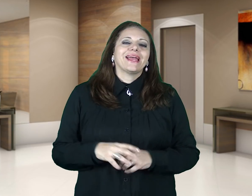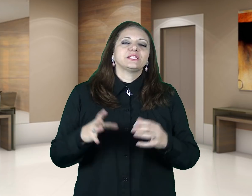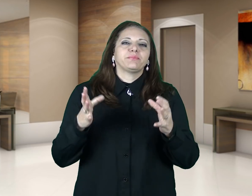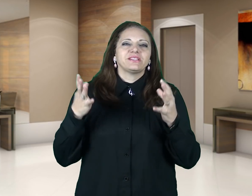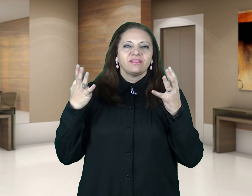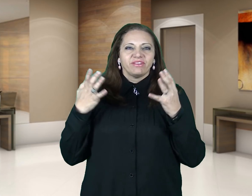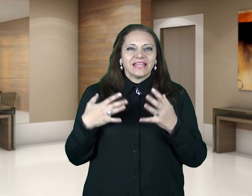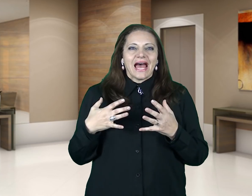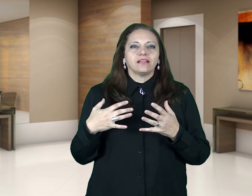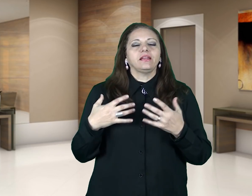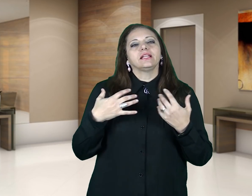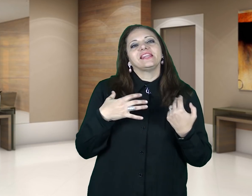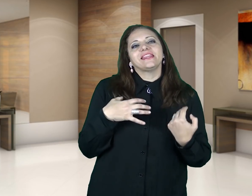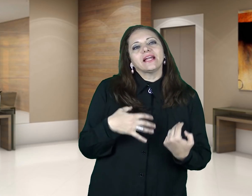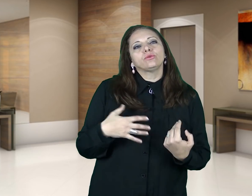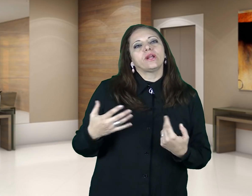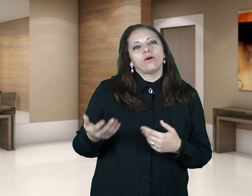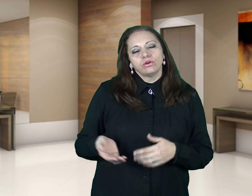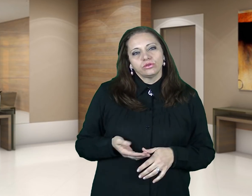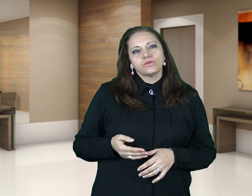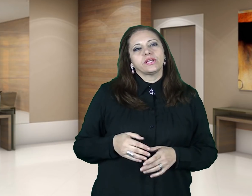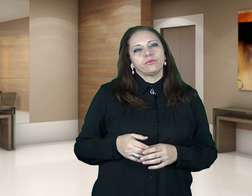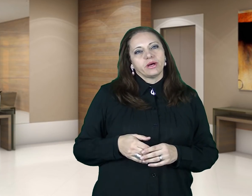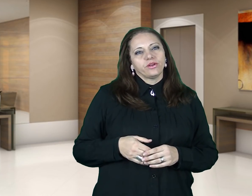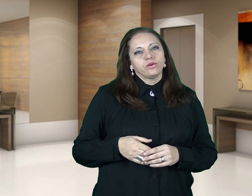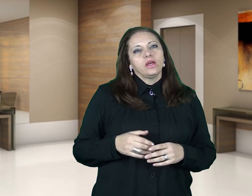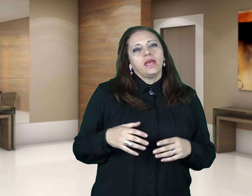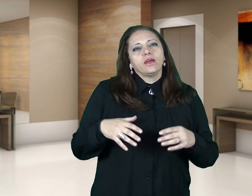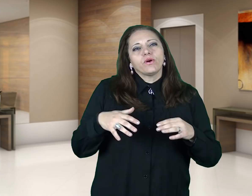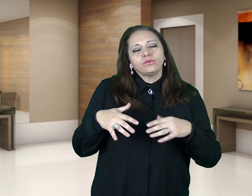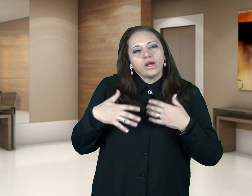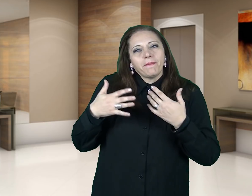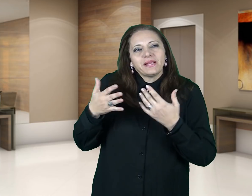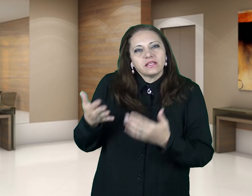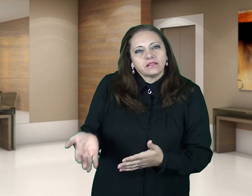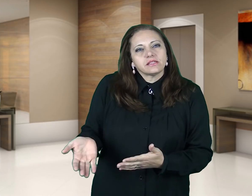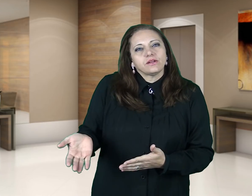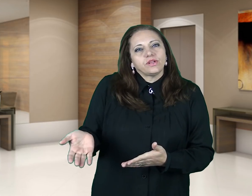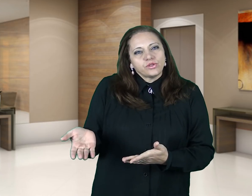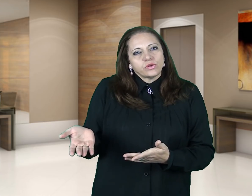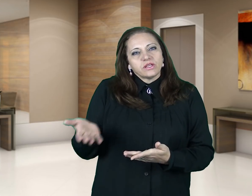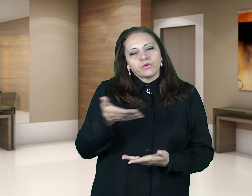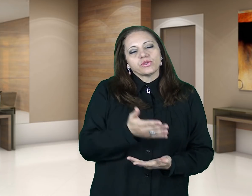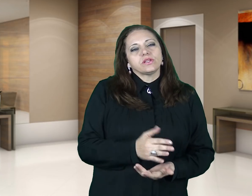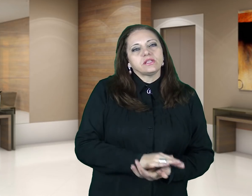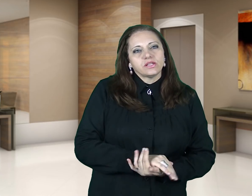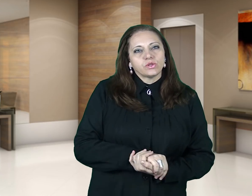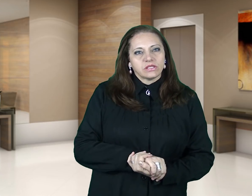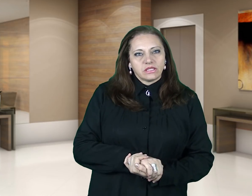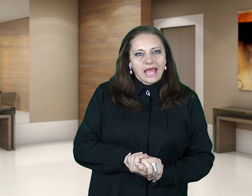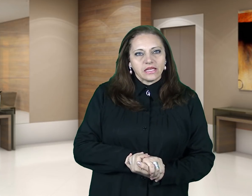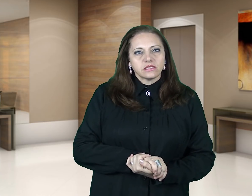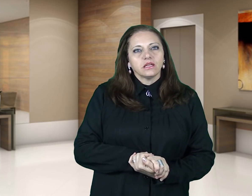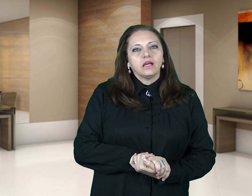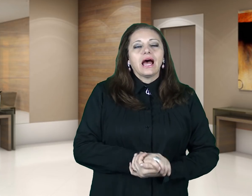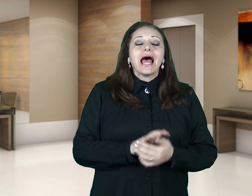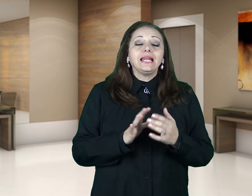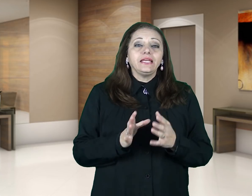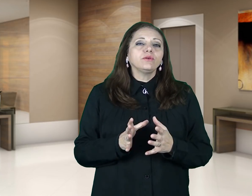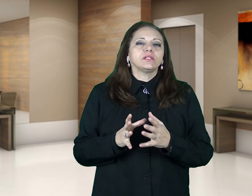A expressividade natural do ser humano enquanto representação das suas emoções e das suas ideias. A língua